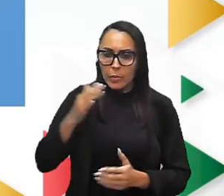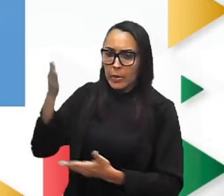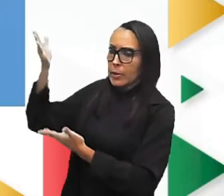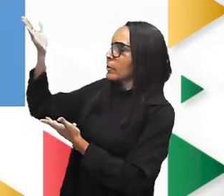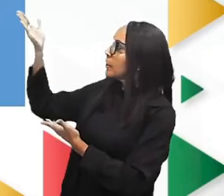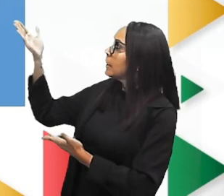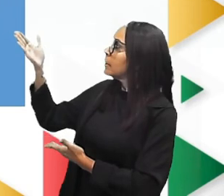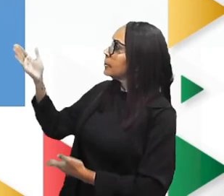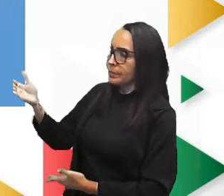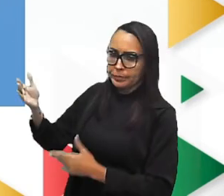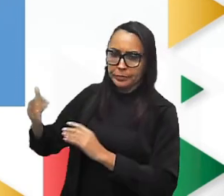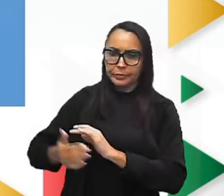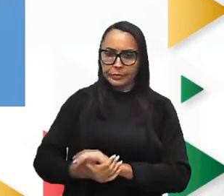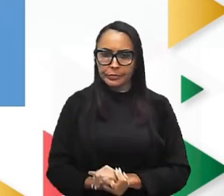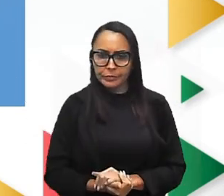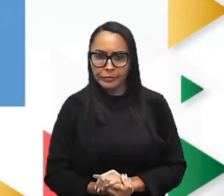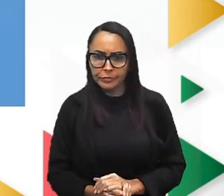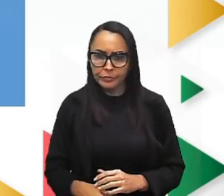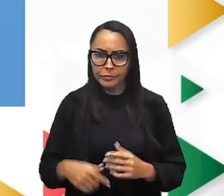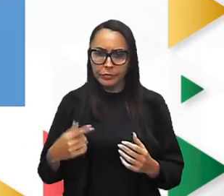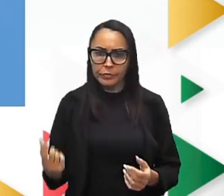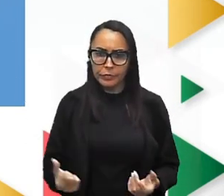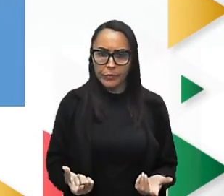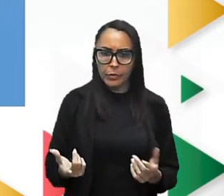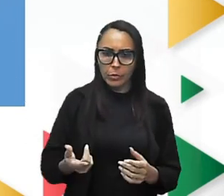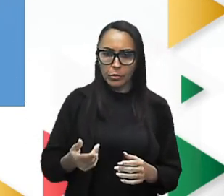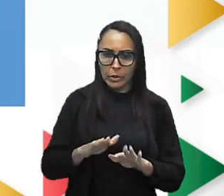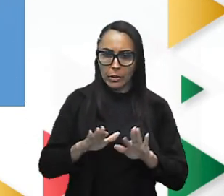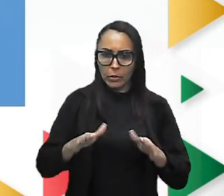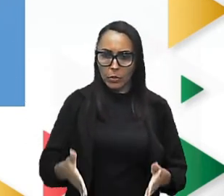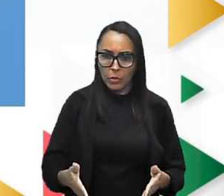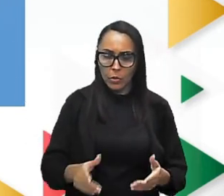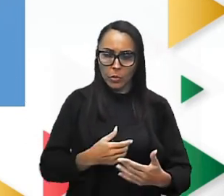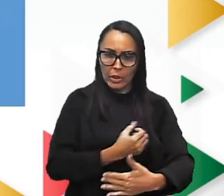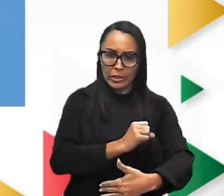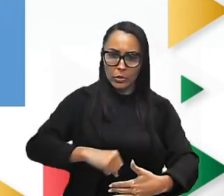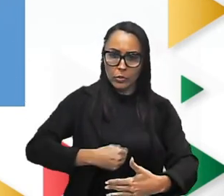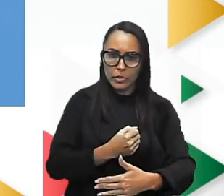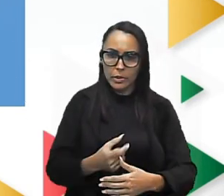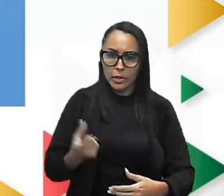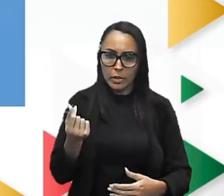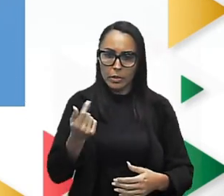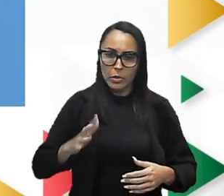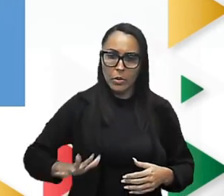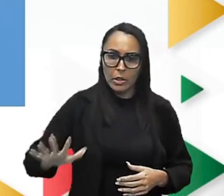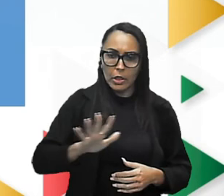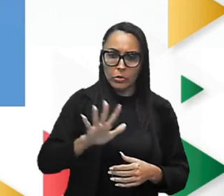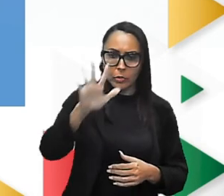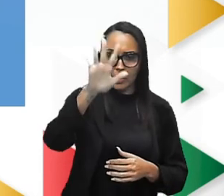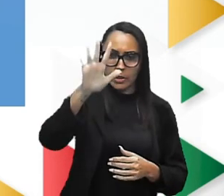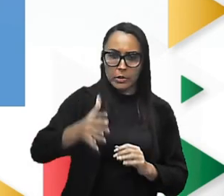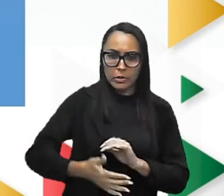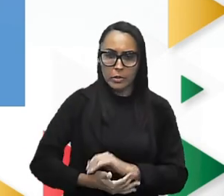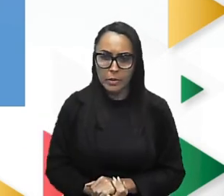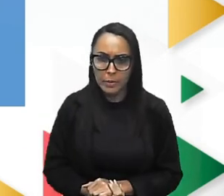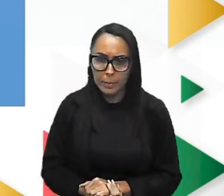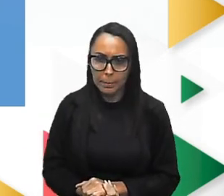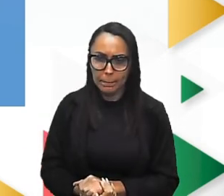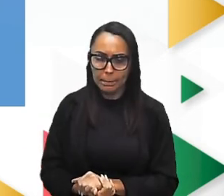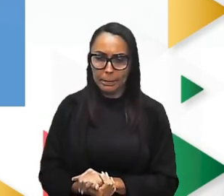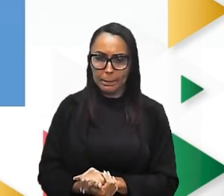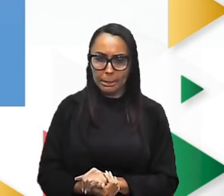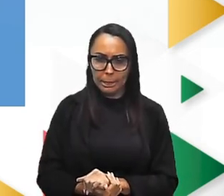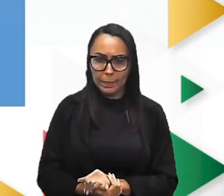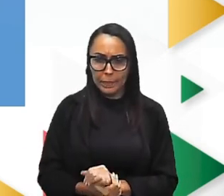alto preço do gás. Alô, diz que lenha? Diz que lenha. Existe diz que lenha? Então, justamente